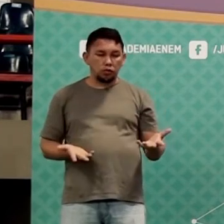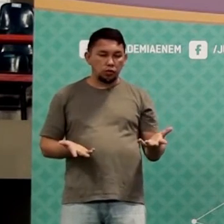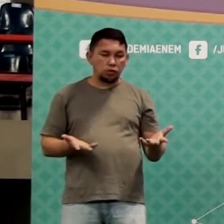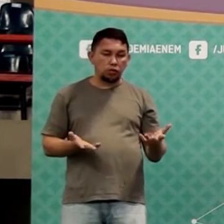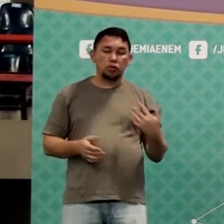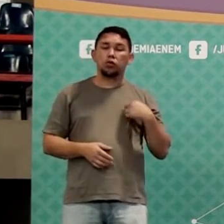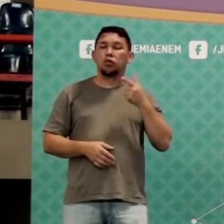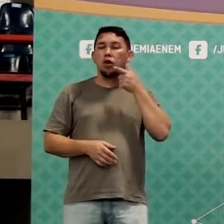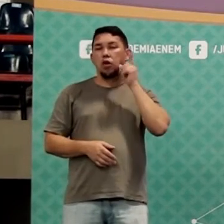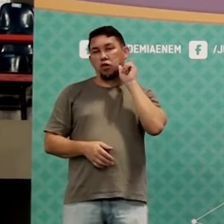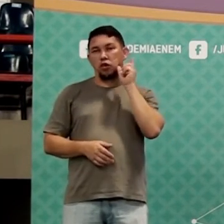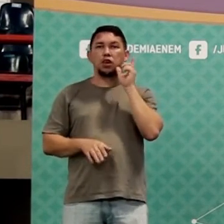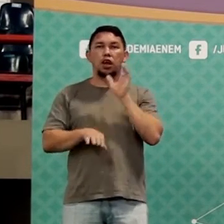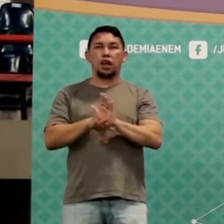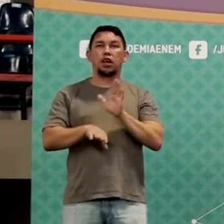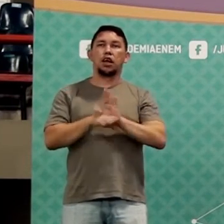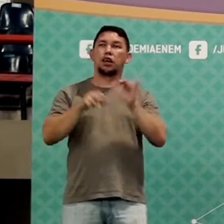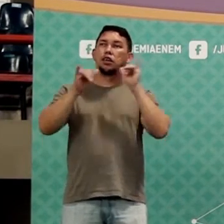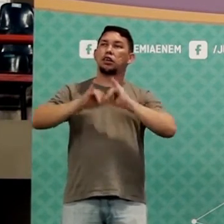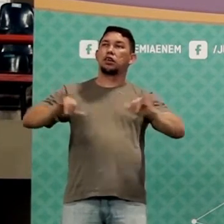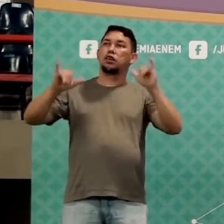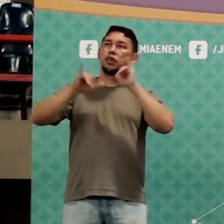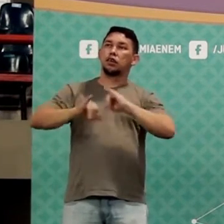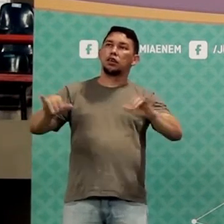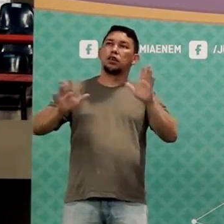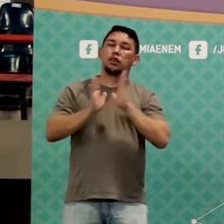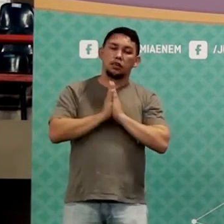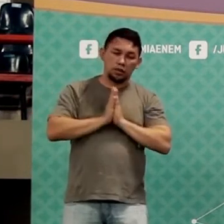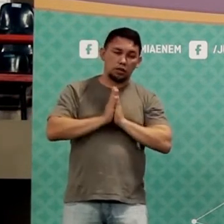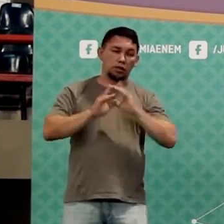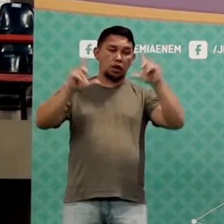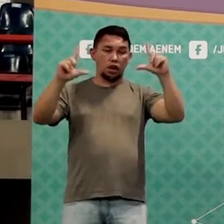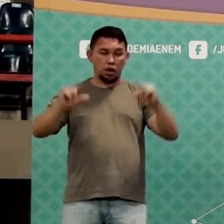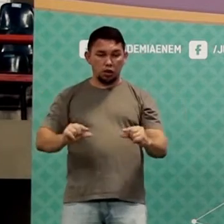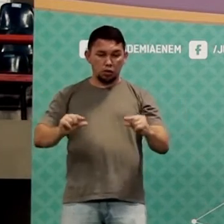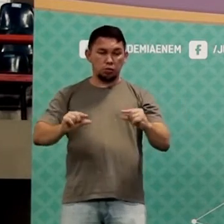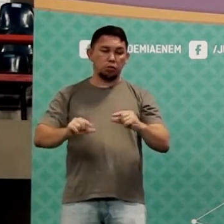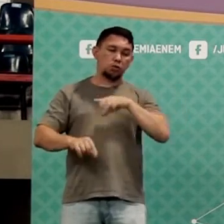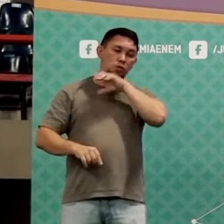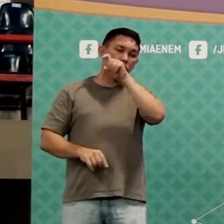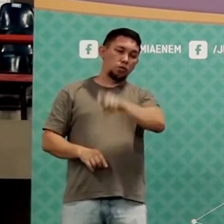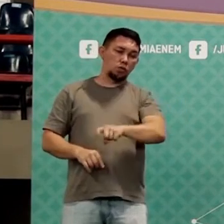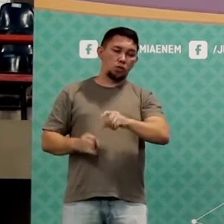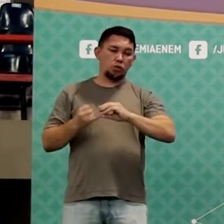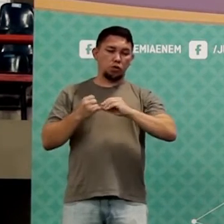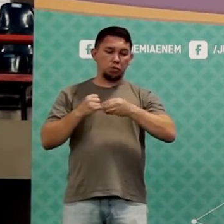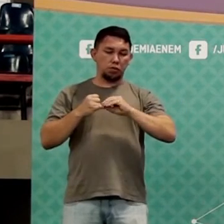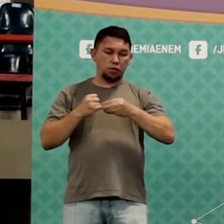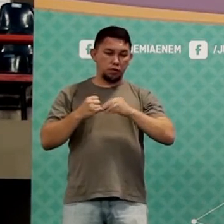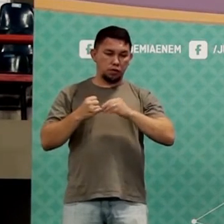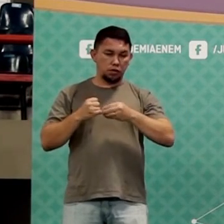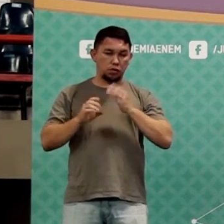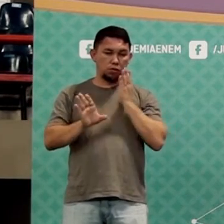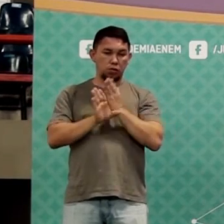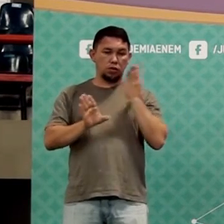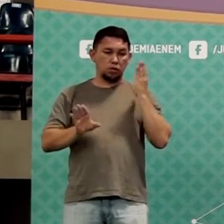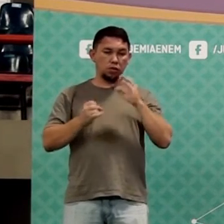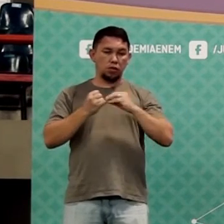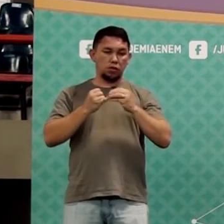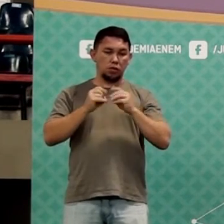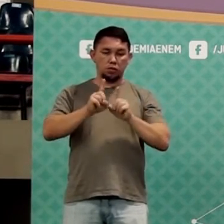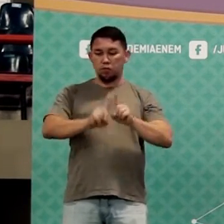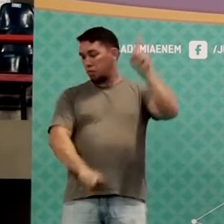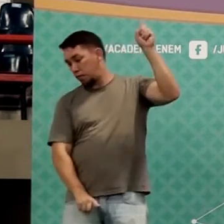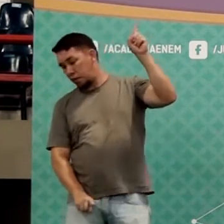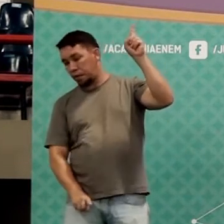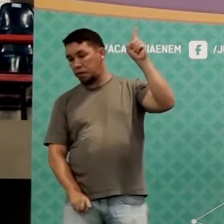ontem à tarde, a gente anunciou a redução dos impostos sobre o feijão. Porque o preço do feijão